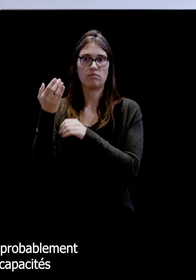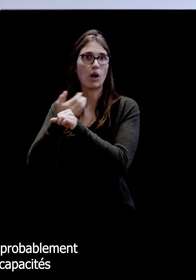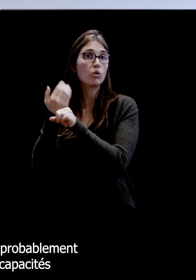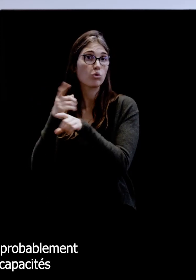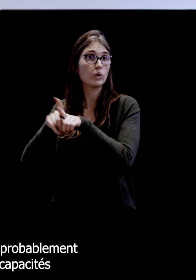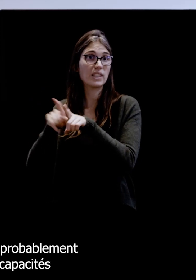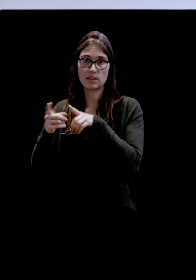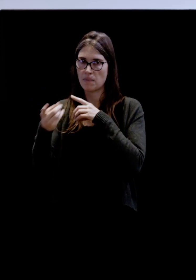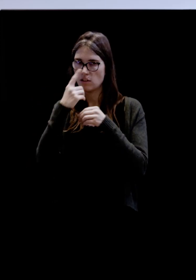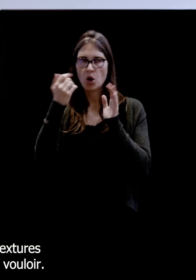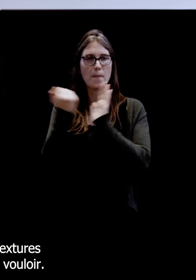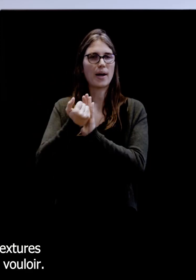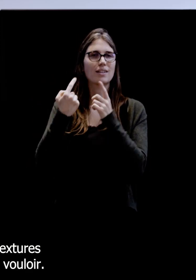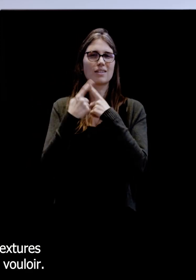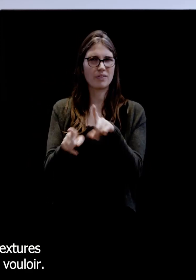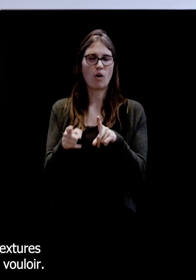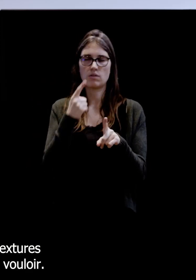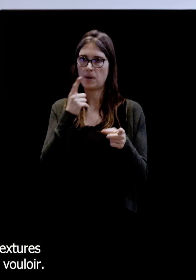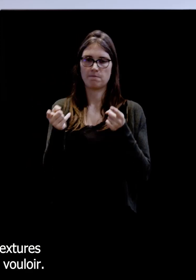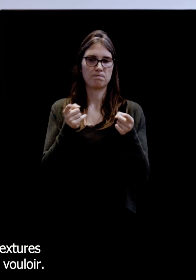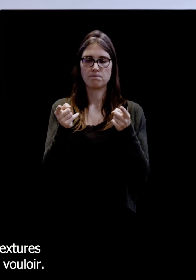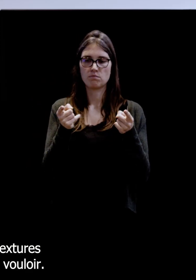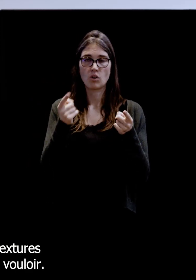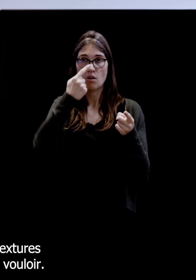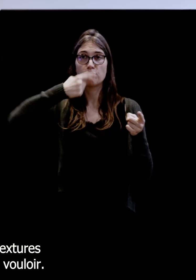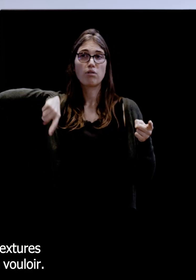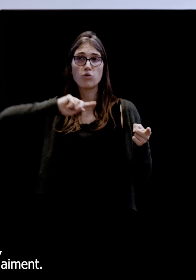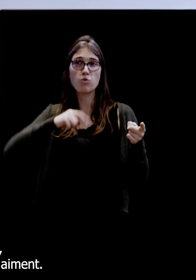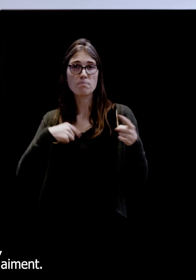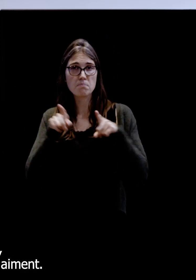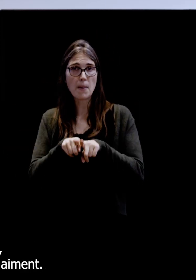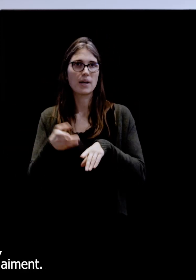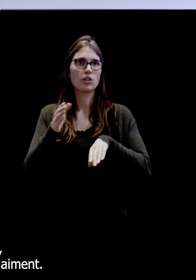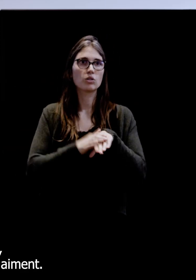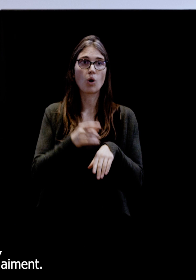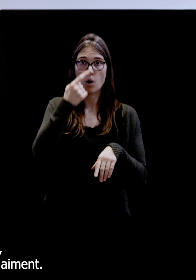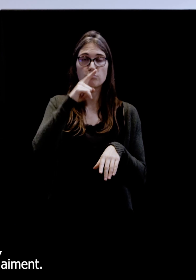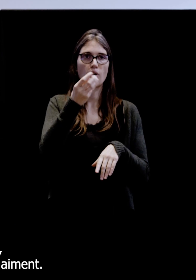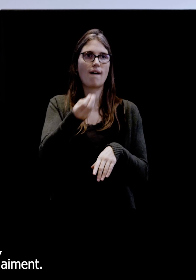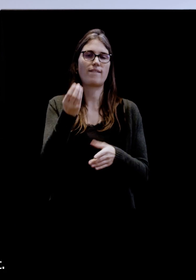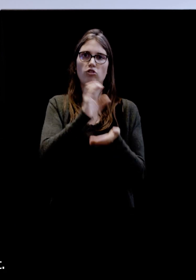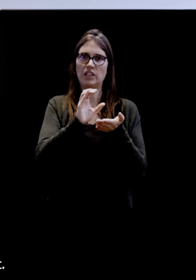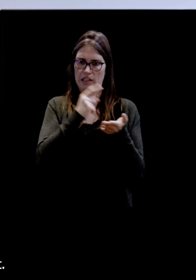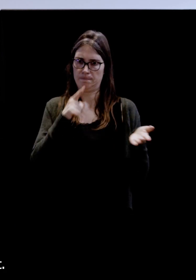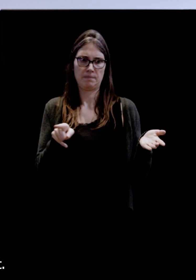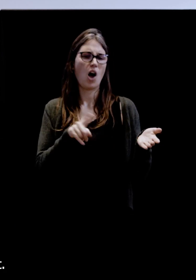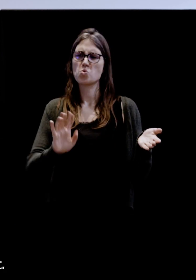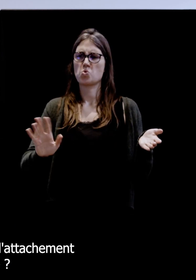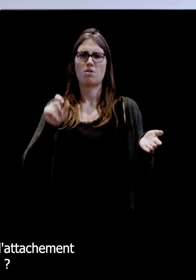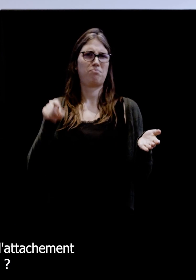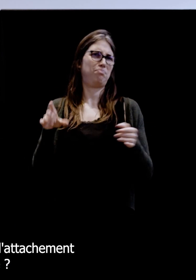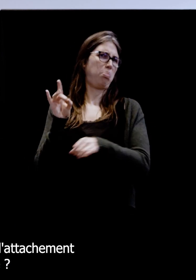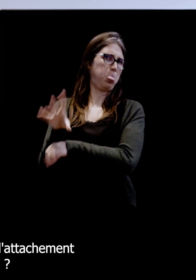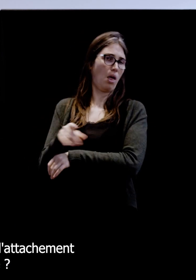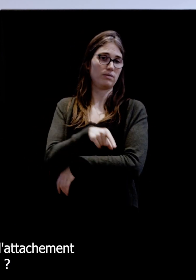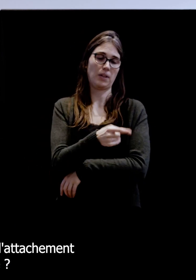surdéveloppent leur capacité de discrimination des textures et il ne faut pas leur en vouloir. C'est comme ça. On leur donne ce qu'ils aiment et puis c'est tout. Hein.